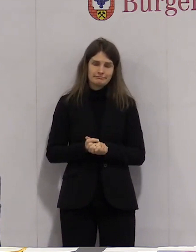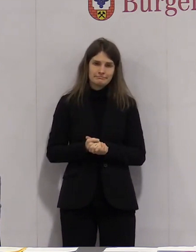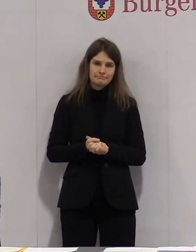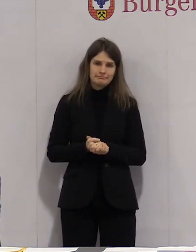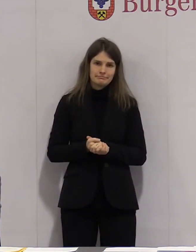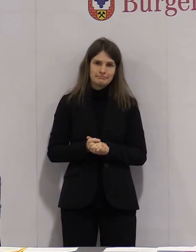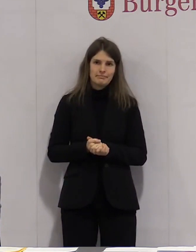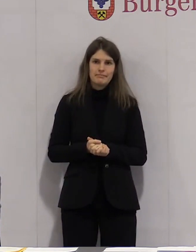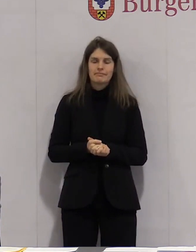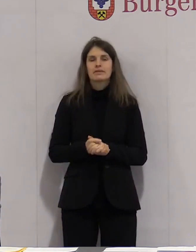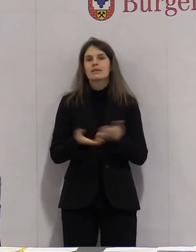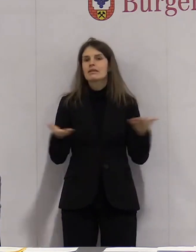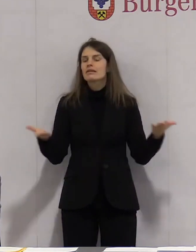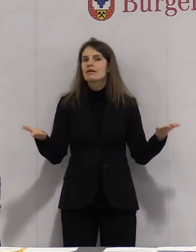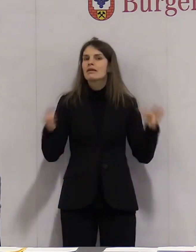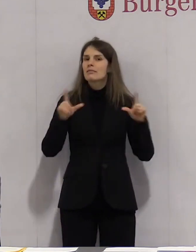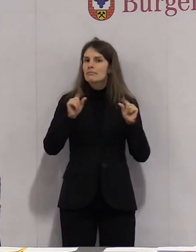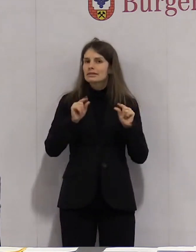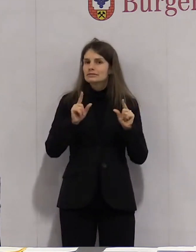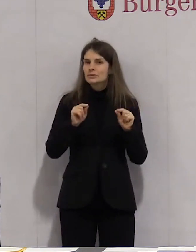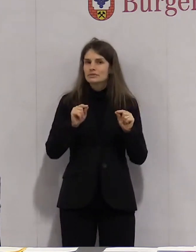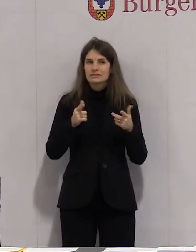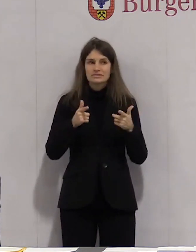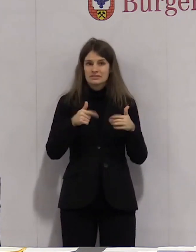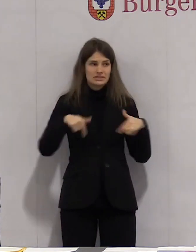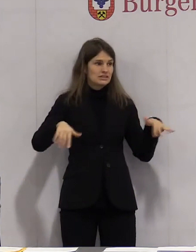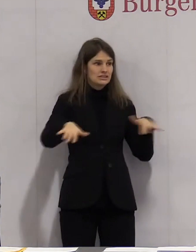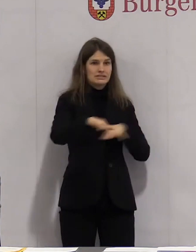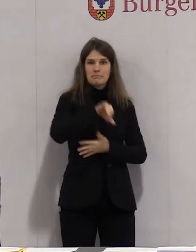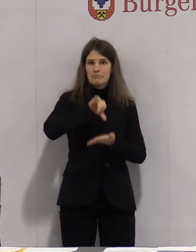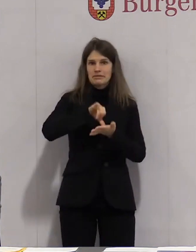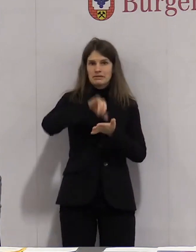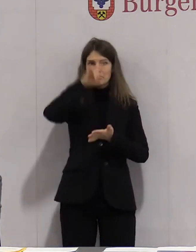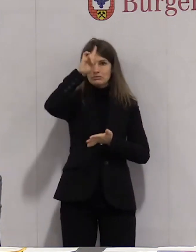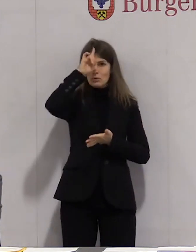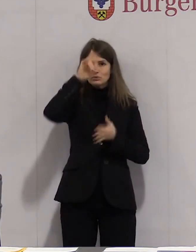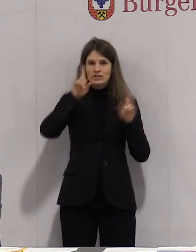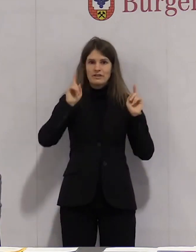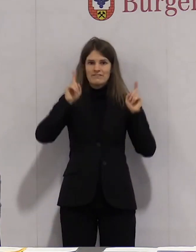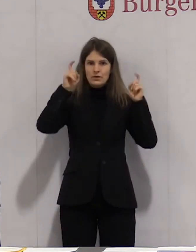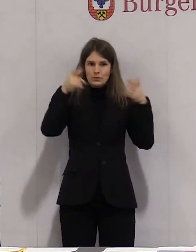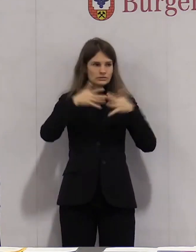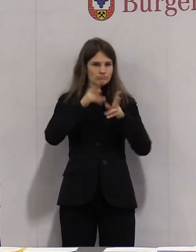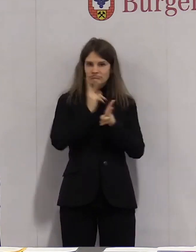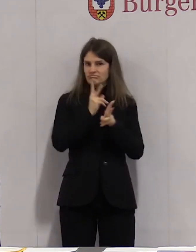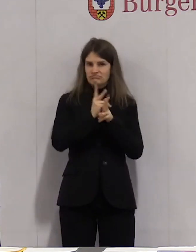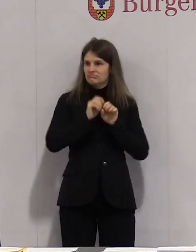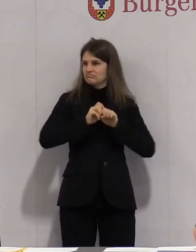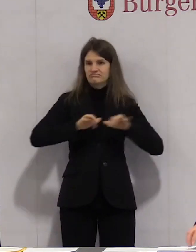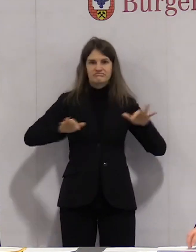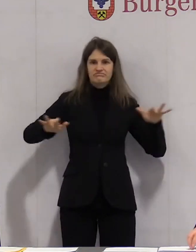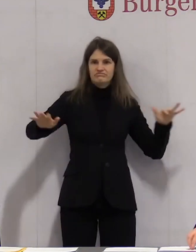das heißt also das virus grassiert hier in mitteldeutschland ganz besonderes und